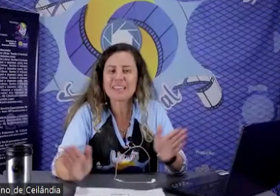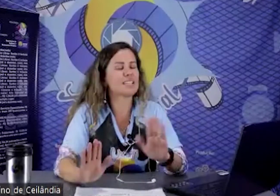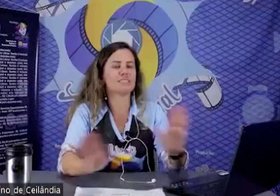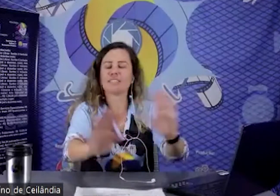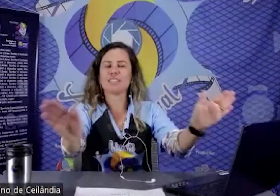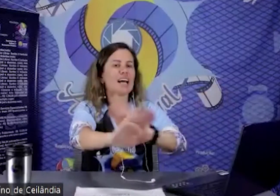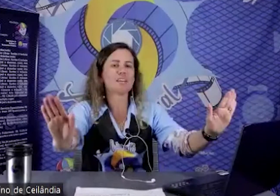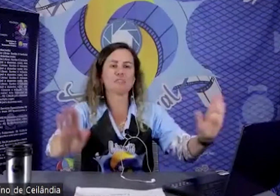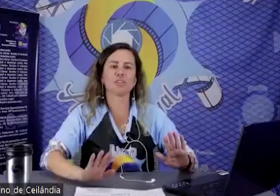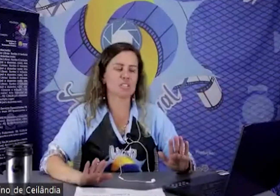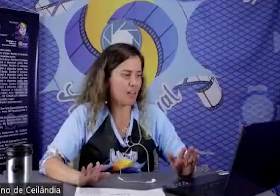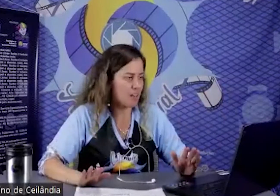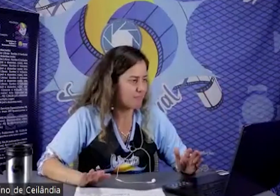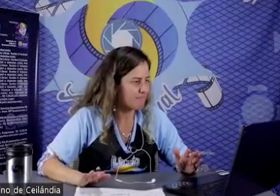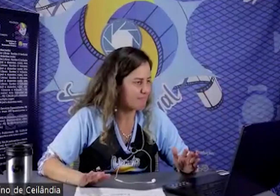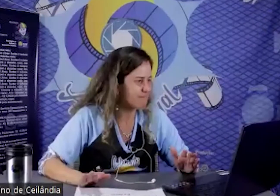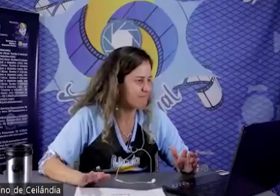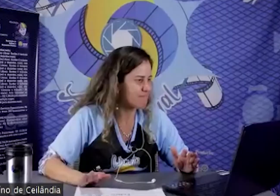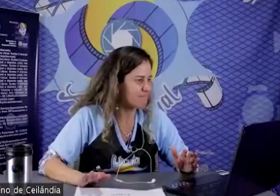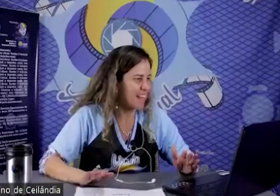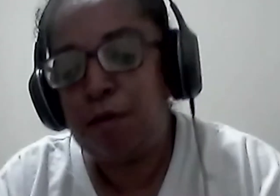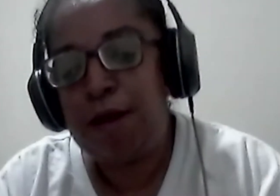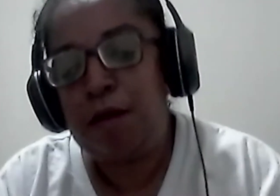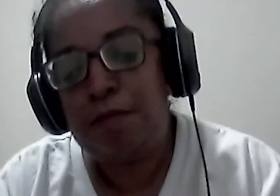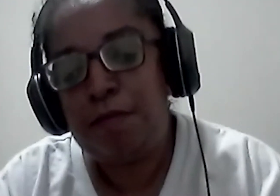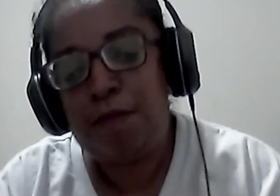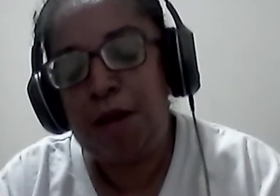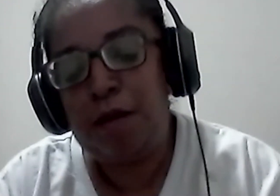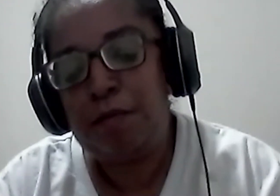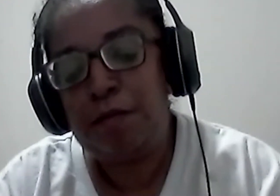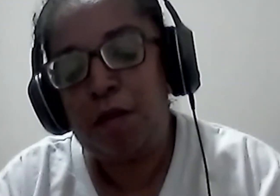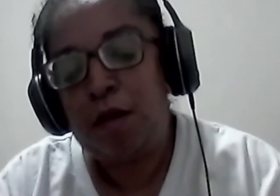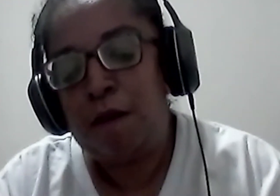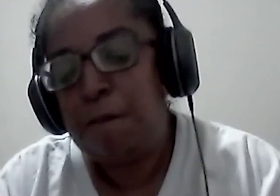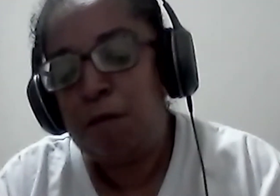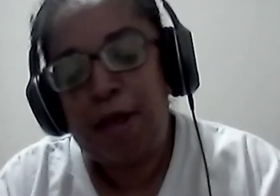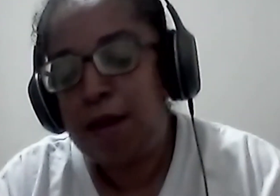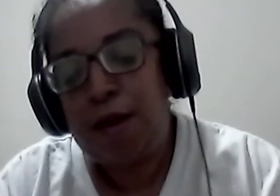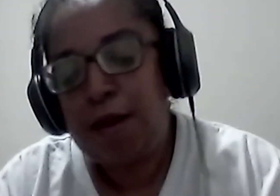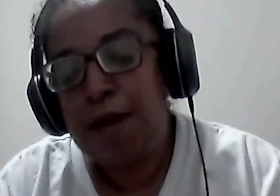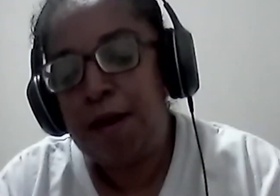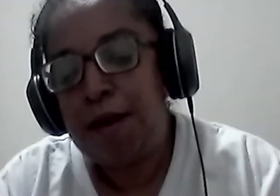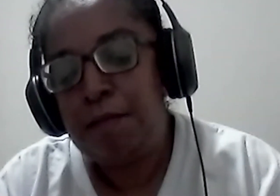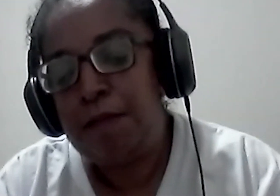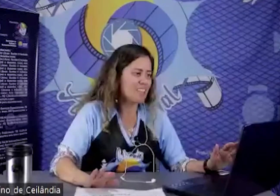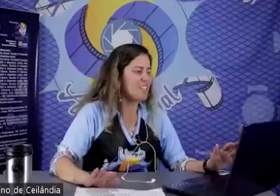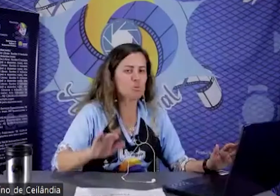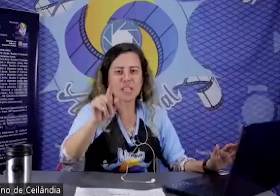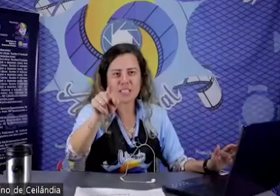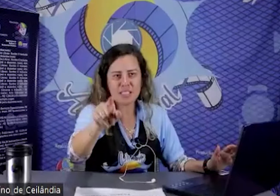nada é feito sem ela. Sem ela, nada. Não é não. A gente não consegue nada sem ela. Nada. O